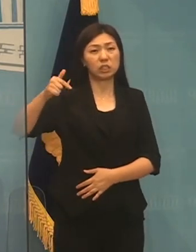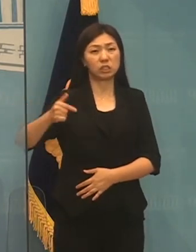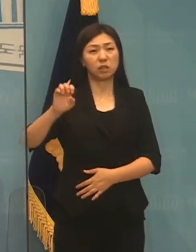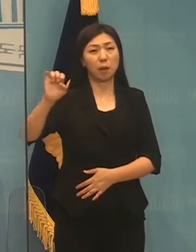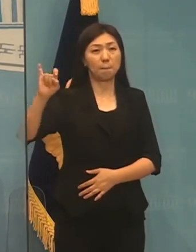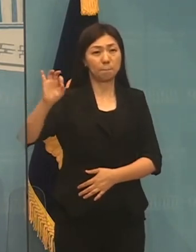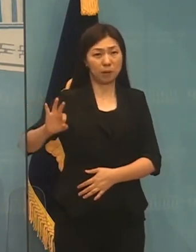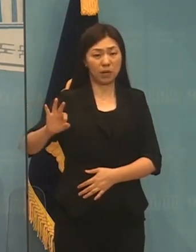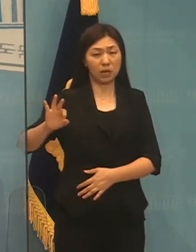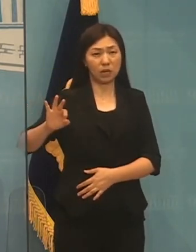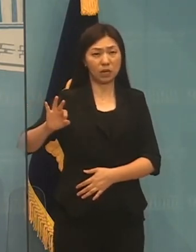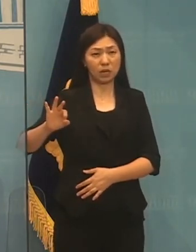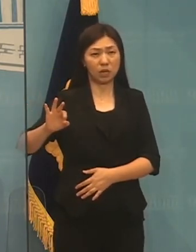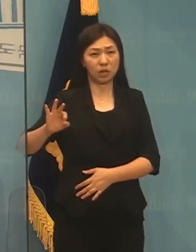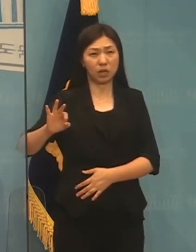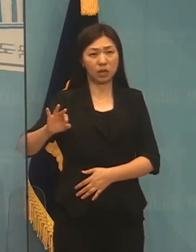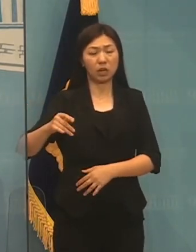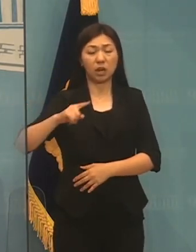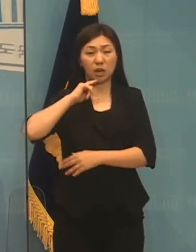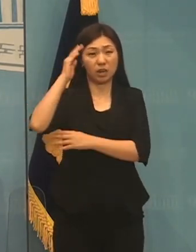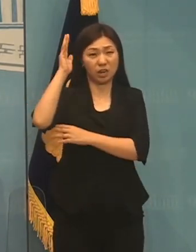무단 도용하여